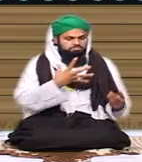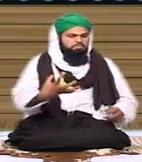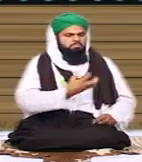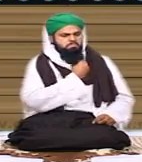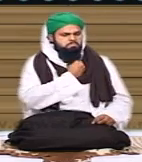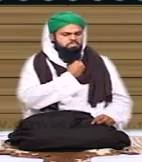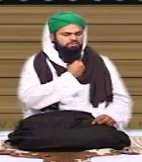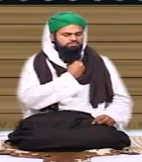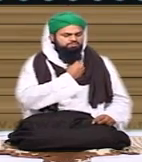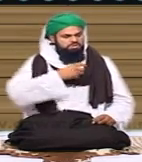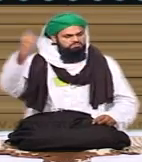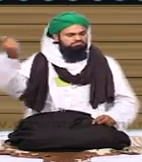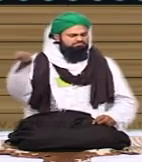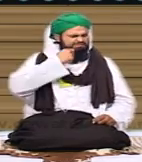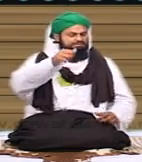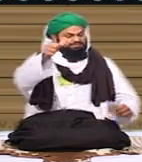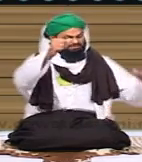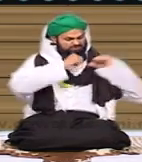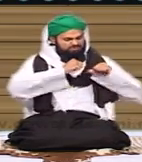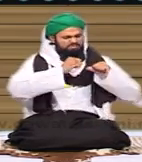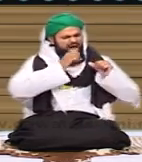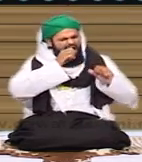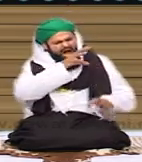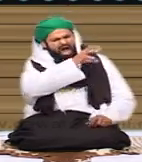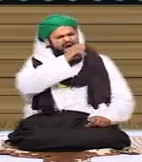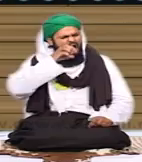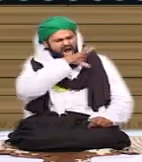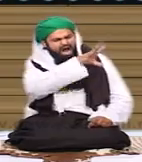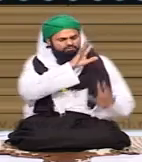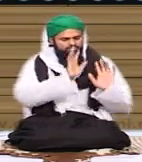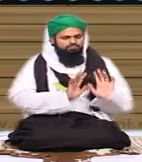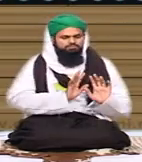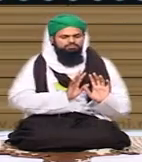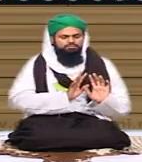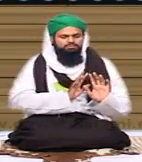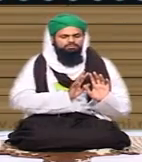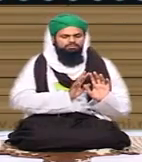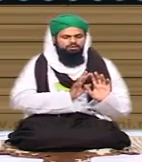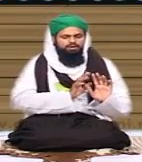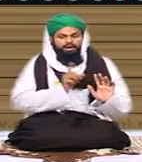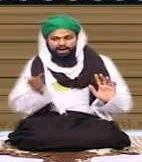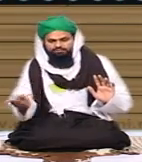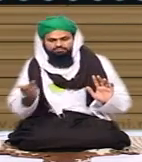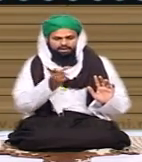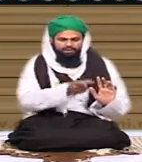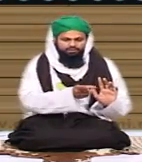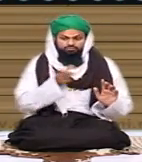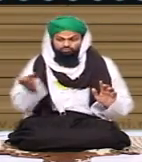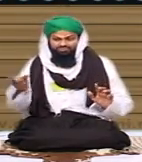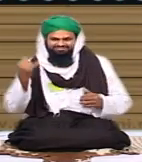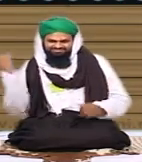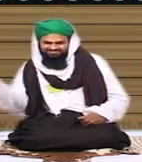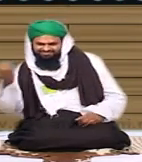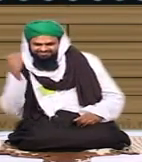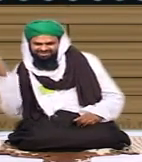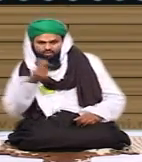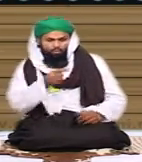कि दुश्मनों ने इसको पकड़ रखा है और इसकी पिटाई कर रहे हैं और ये चिल्ला रहा है। अब दोनों में से एक तेर कर रहा